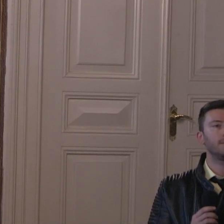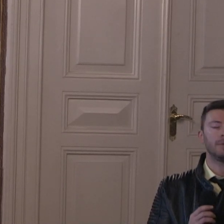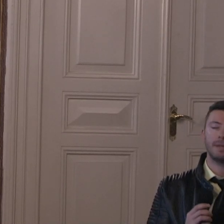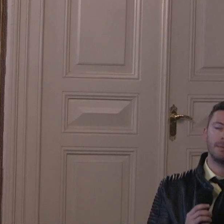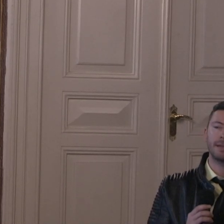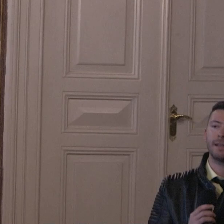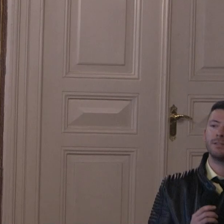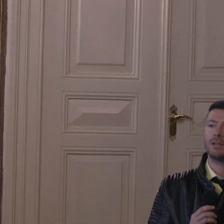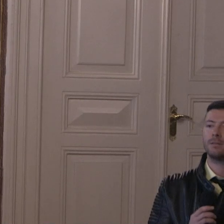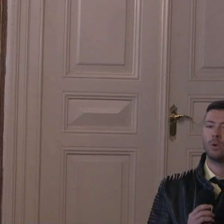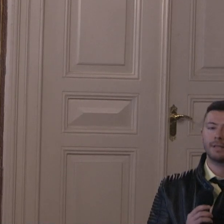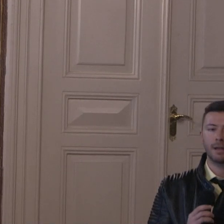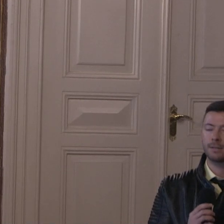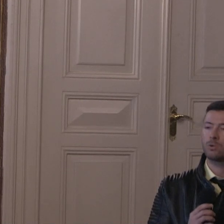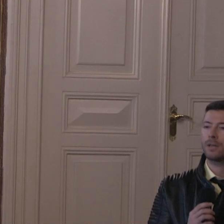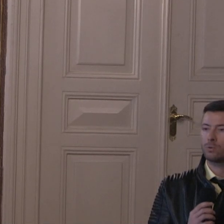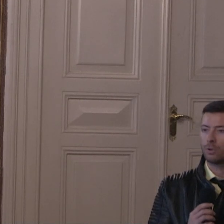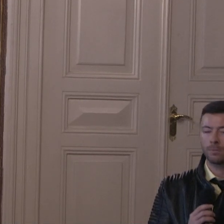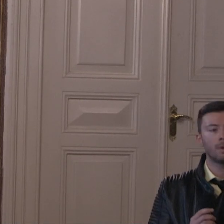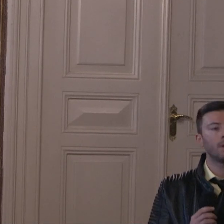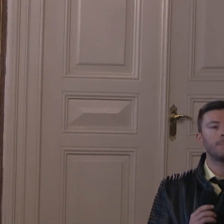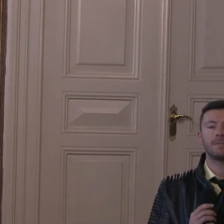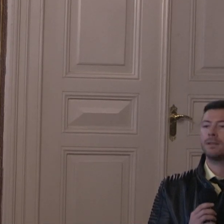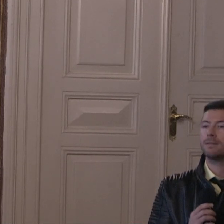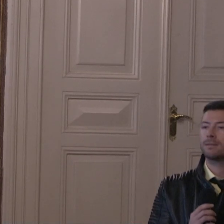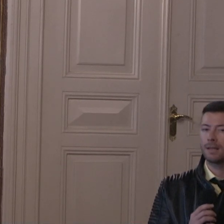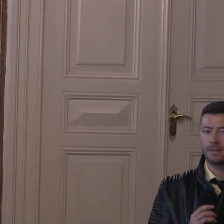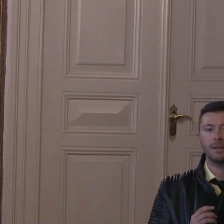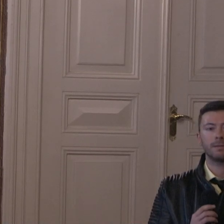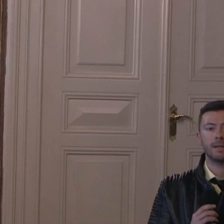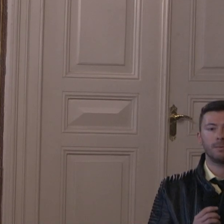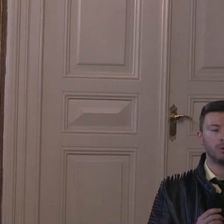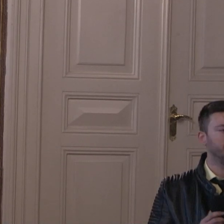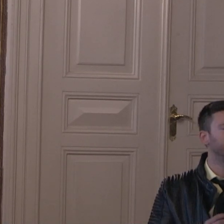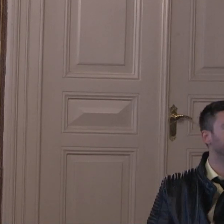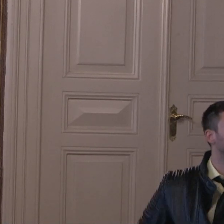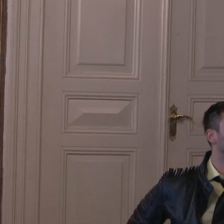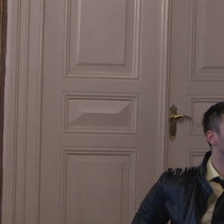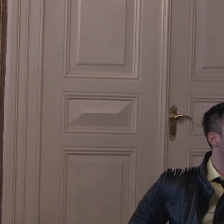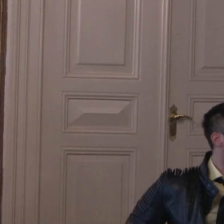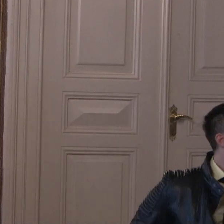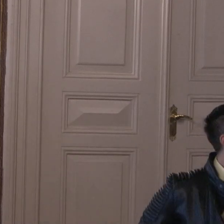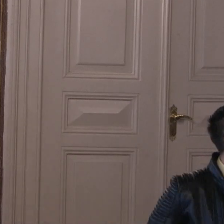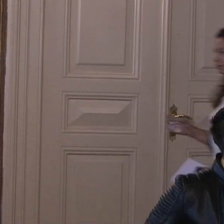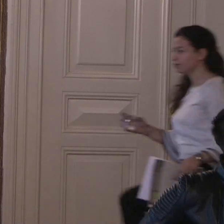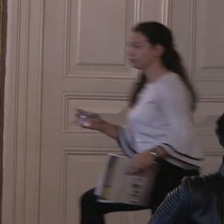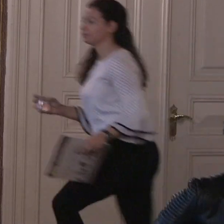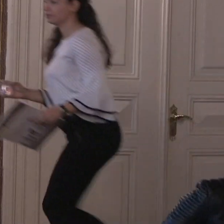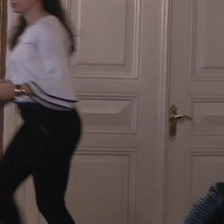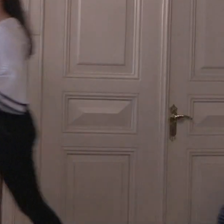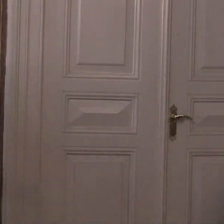Ben de elimden geldiğince bu alana katkı sunmak istiyorum. Hepinize saygıyla selam ediyorum.